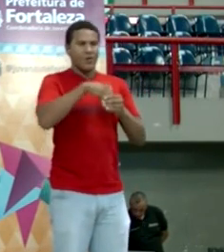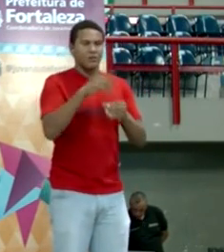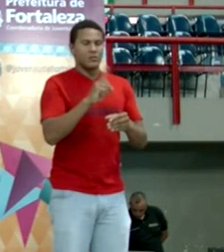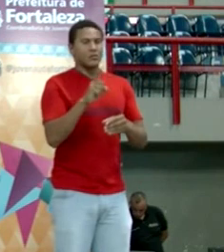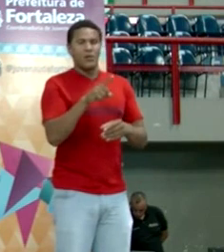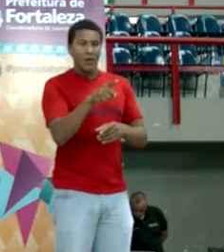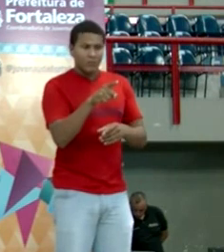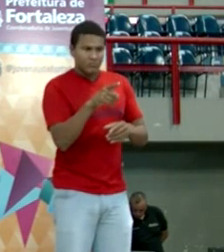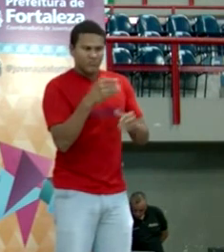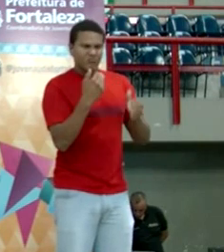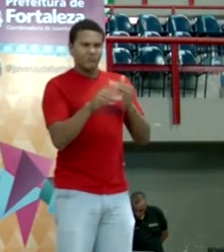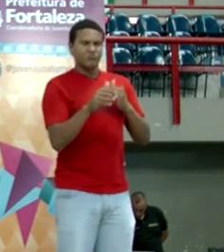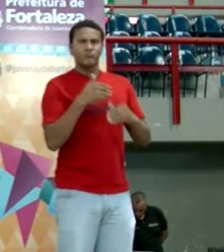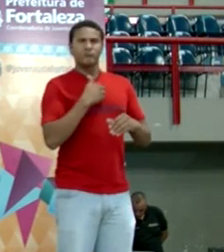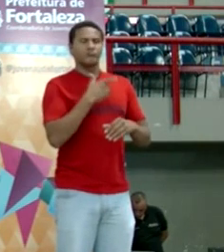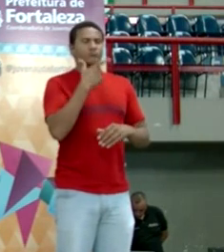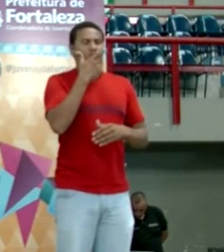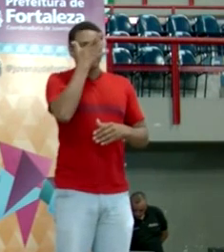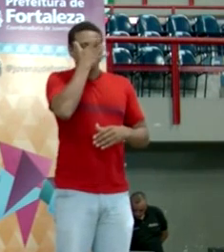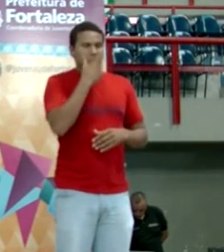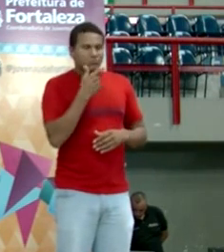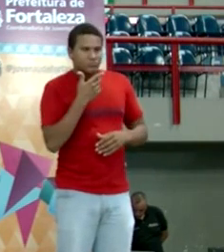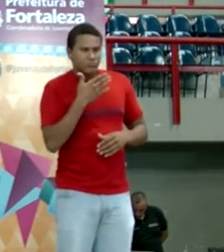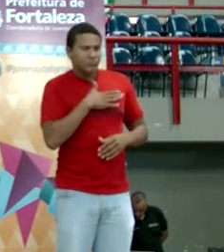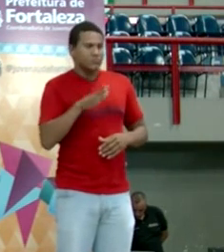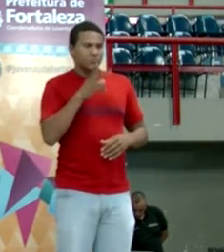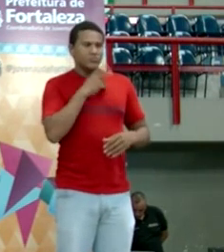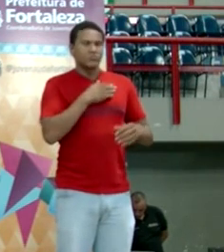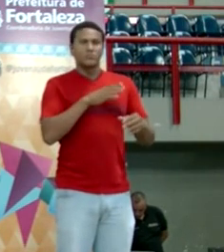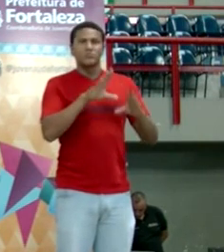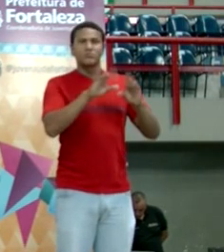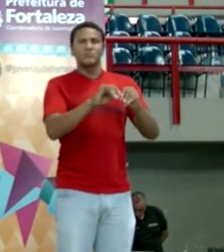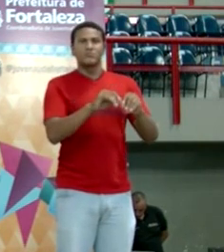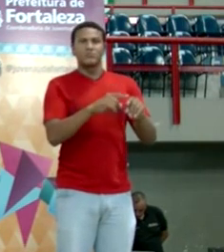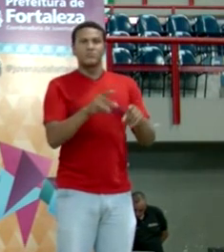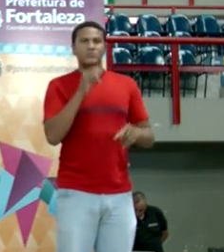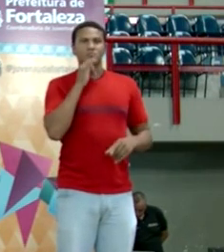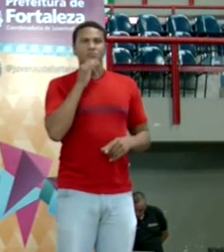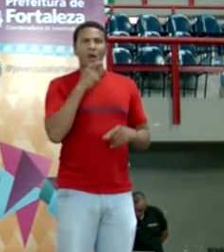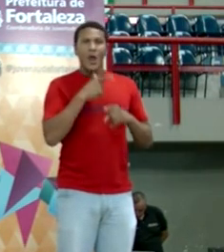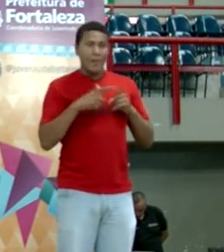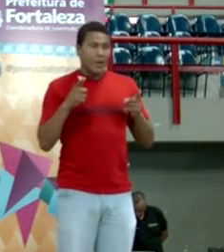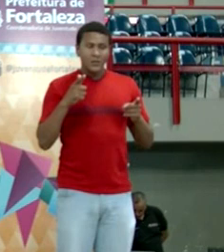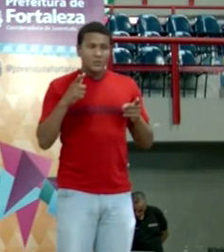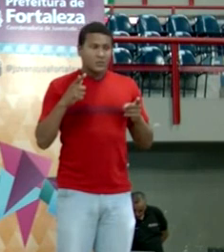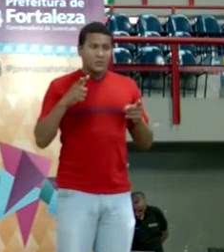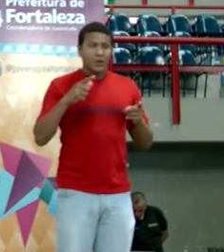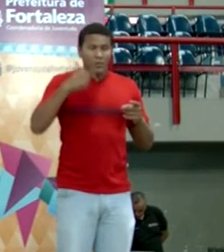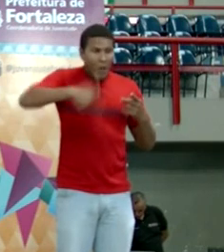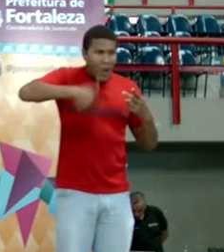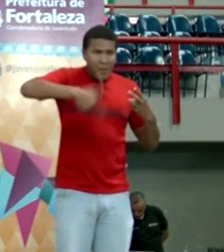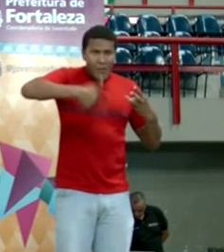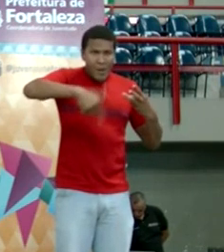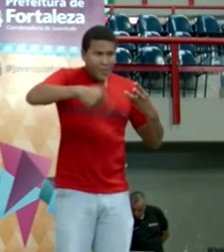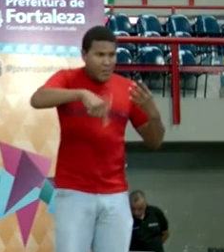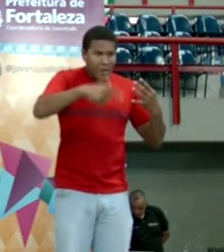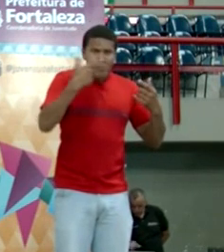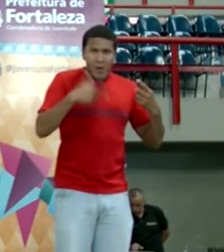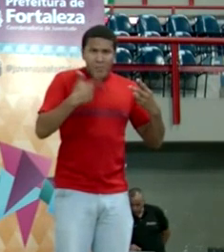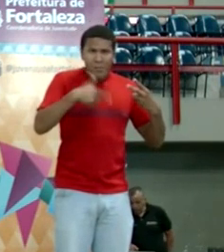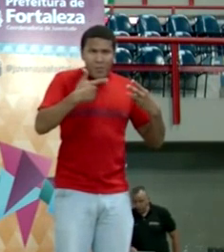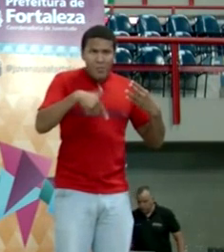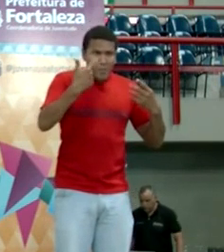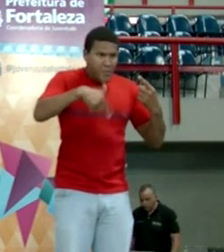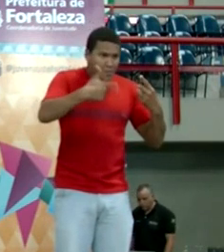veta. Tá certo? Agora, o primeiro-ministro da Inglaterra, reeleição infinita. Não tem limite